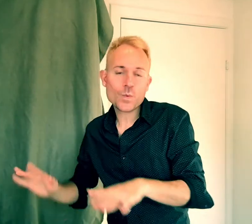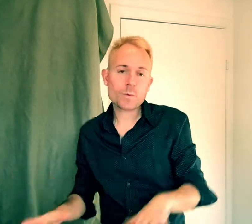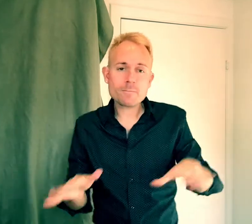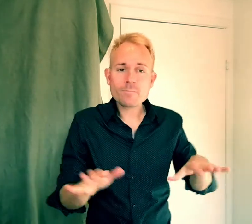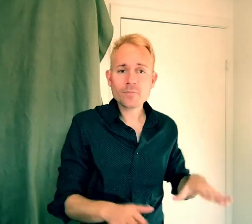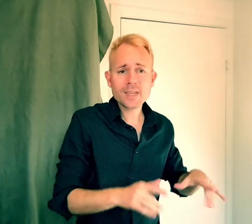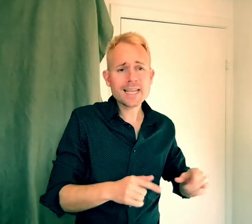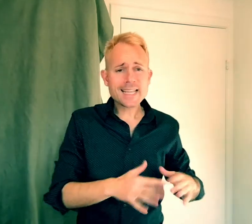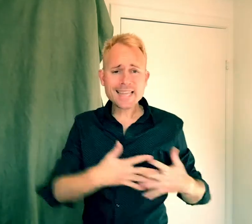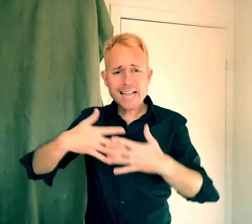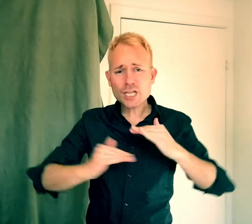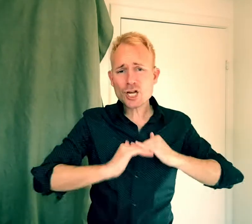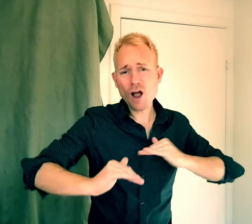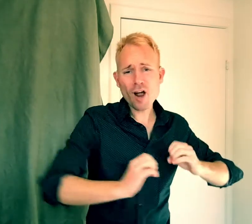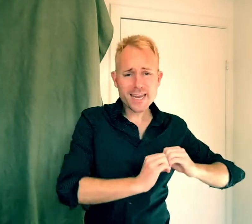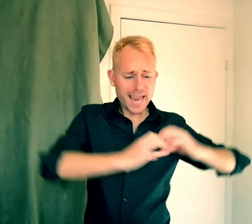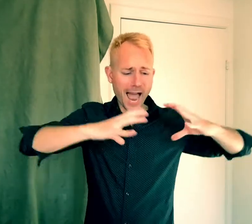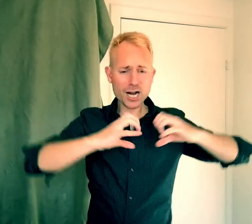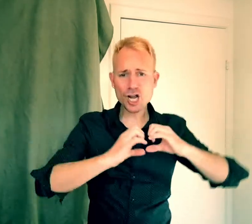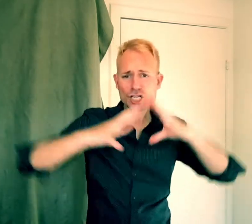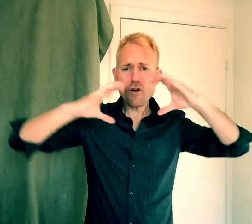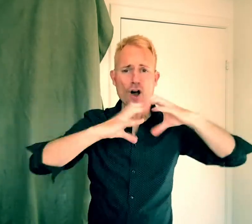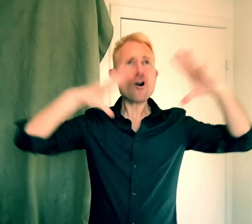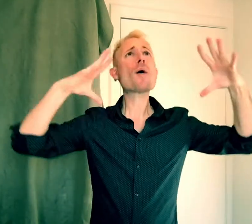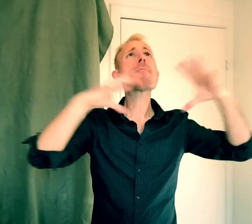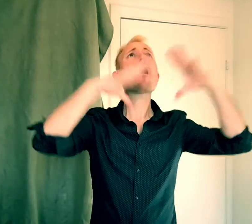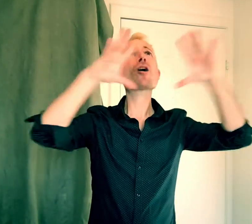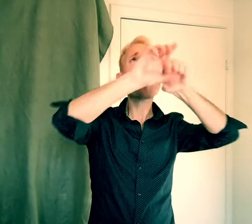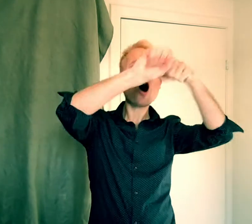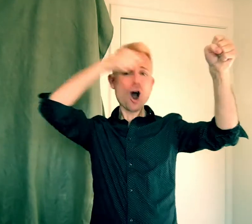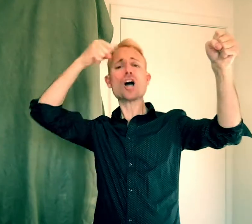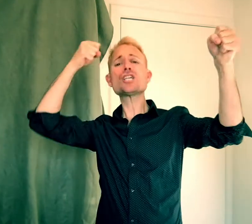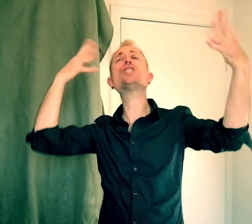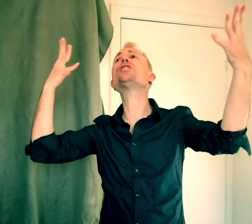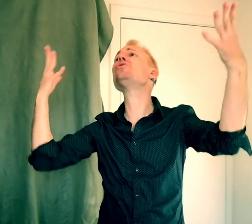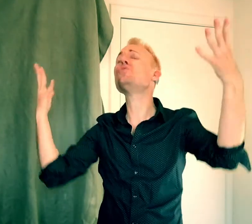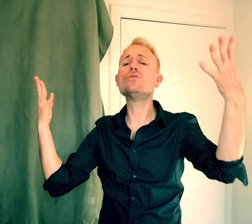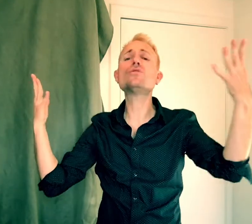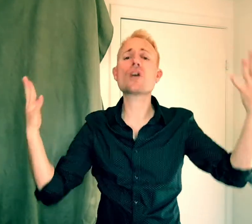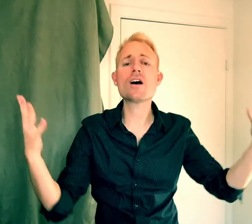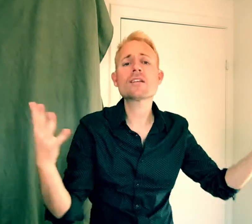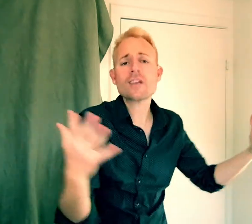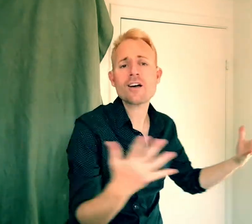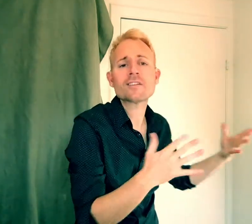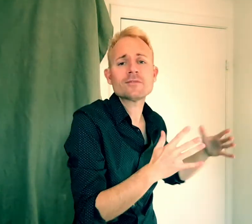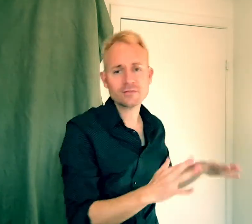Lige om lidt af de voksne. Lige lidt af voksne.